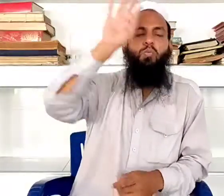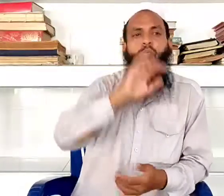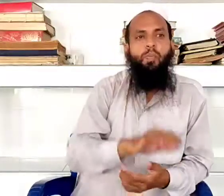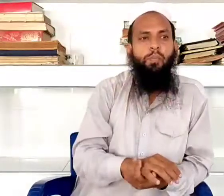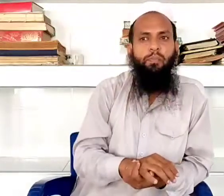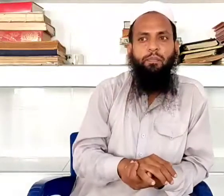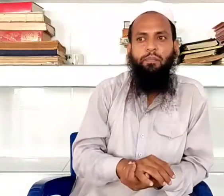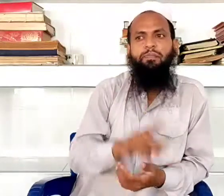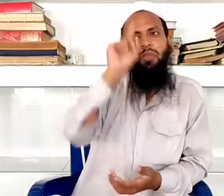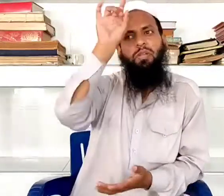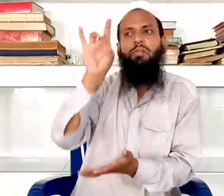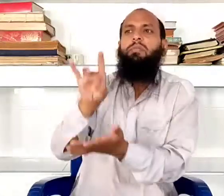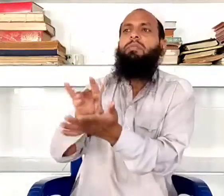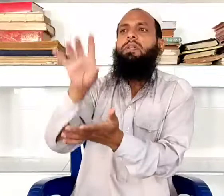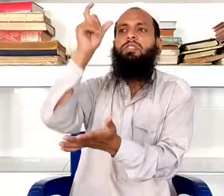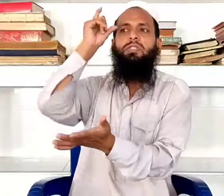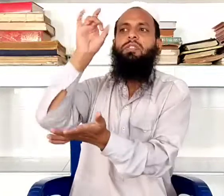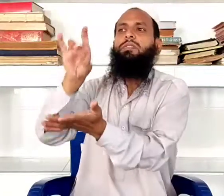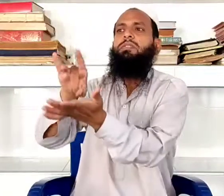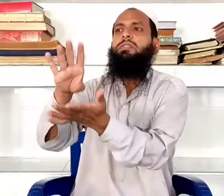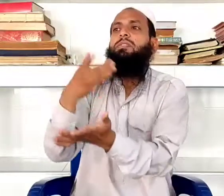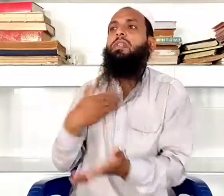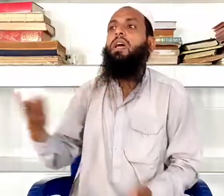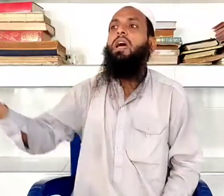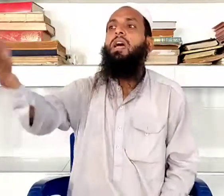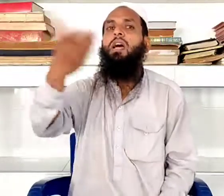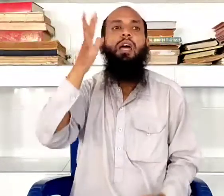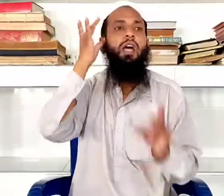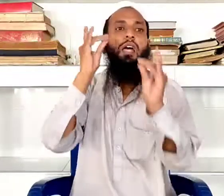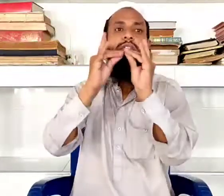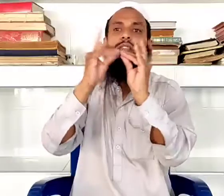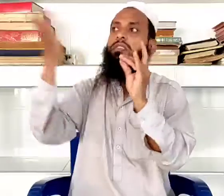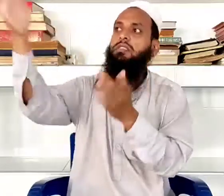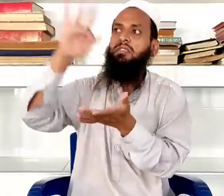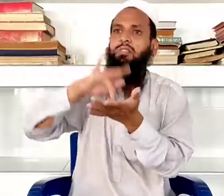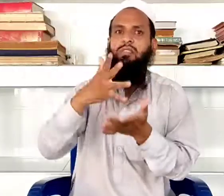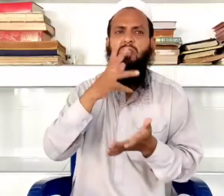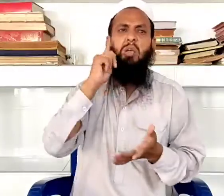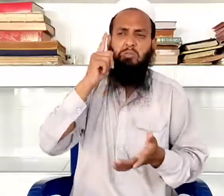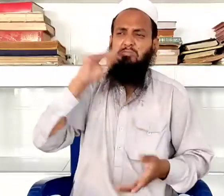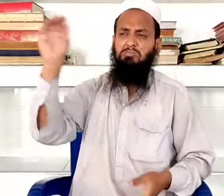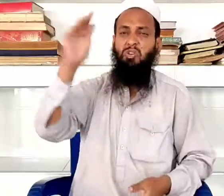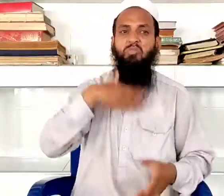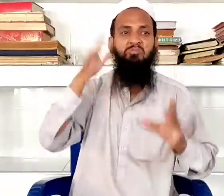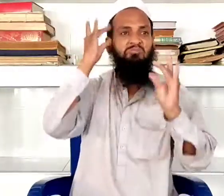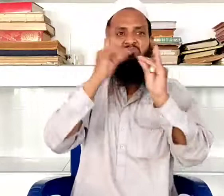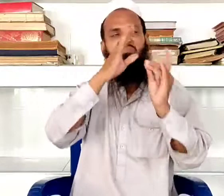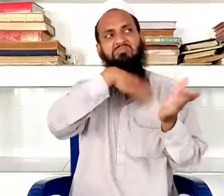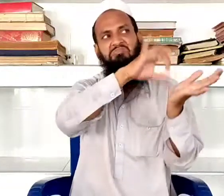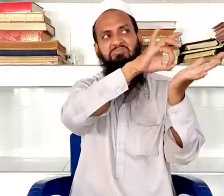جناب علی مرتضیٰ رضی اللہ تعالی عنہ دے ہاتھ دے اندر جنگا دیتا گیا اور شیر خدا علی مرتضیٰ رضی اللہ